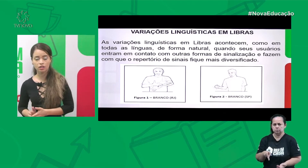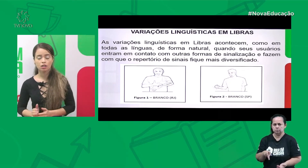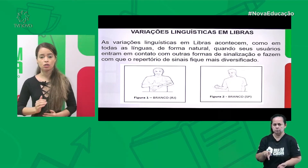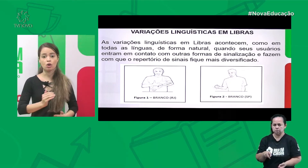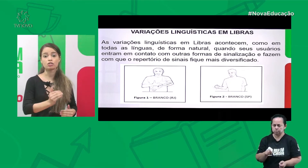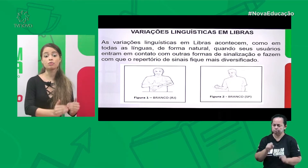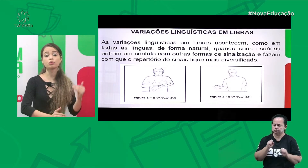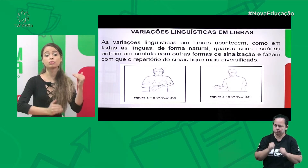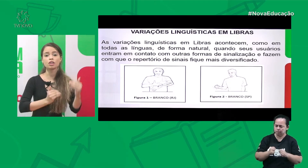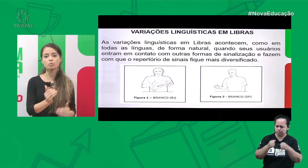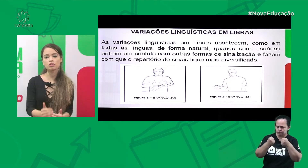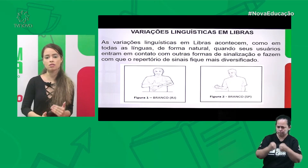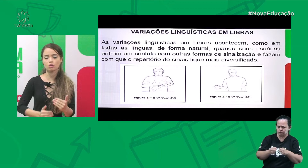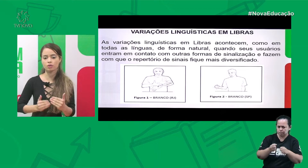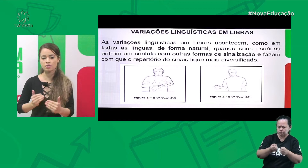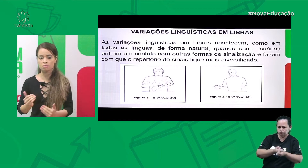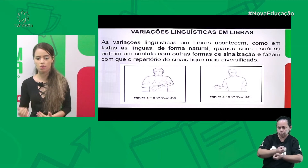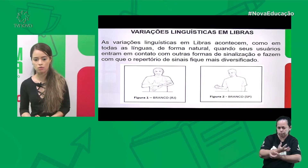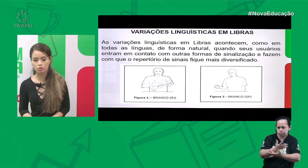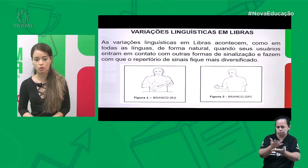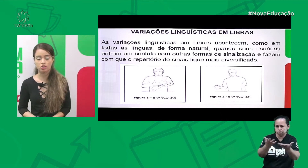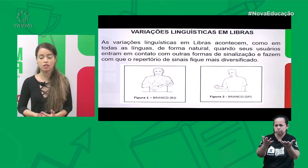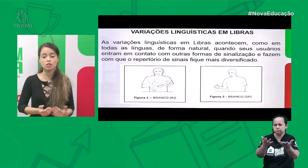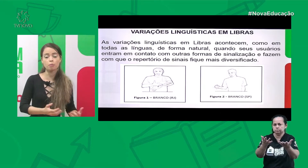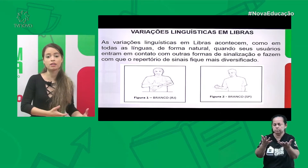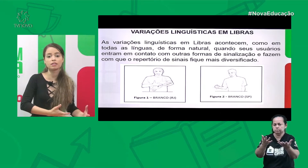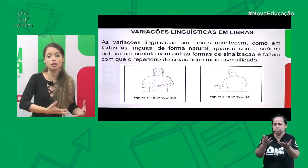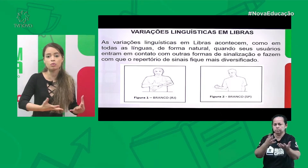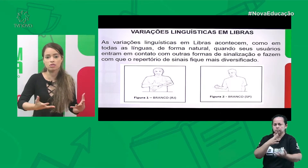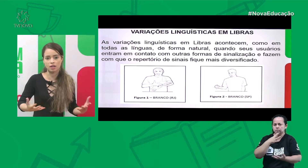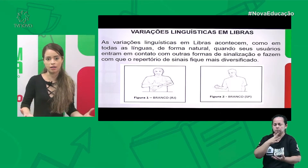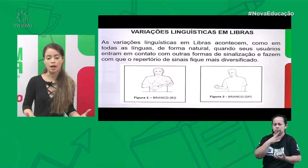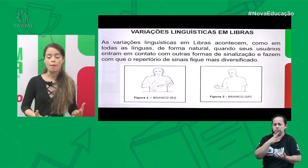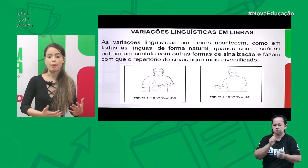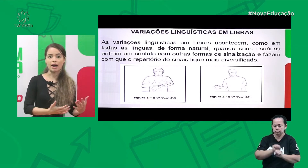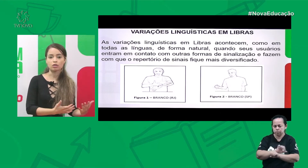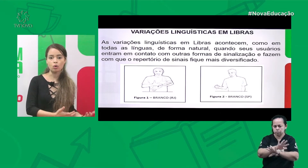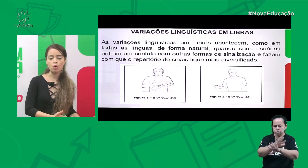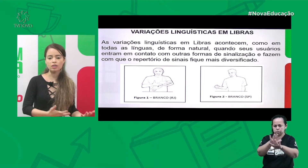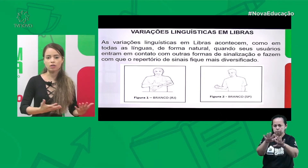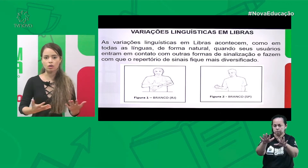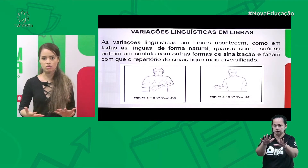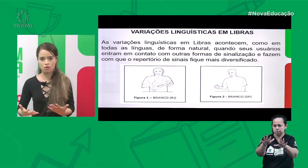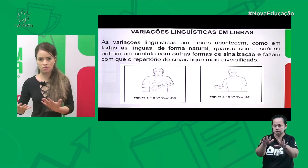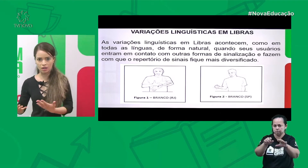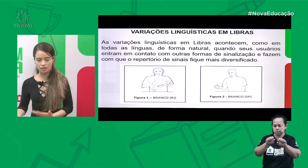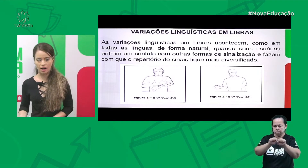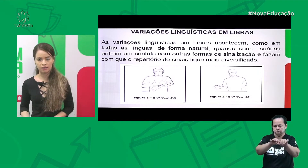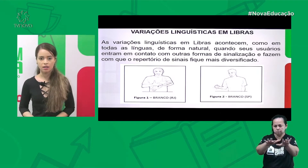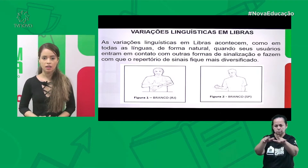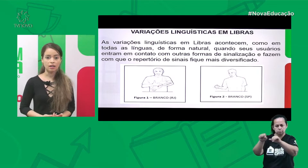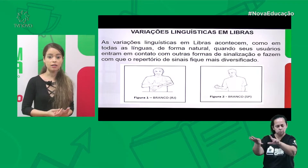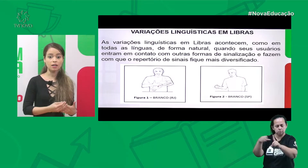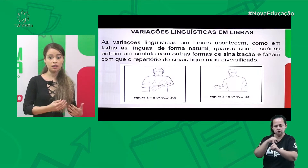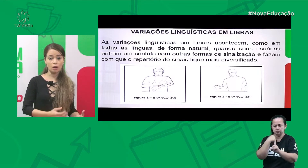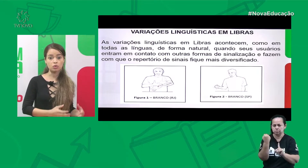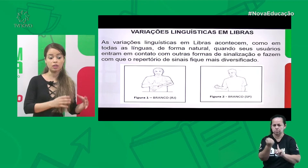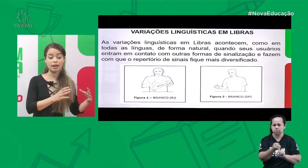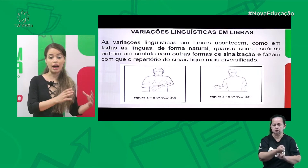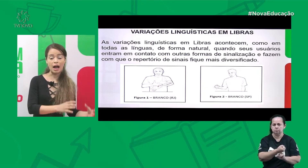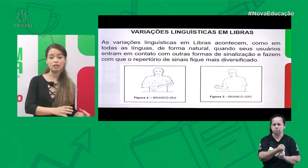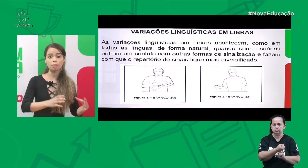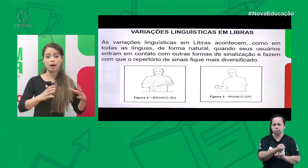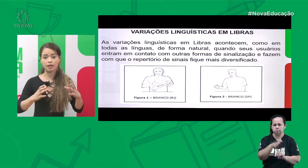possibilidades de nós difundirmos esse conhecimento, de nós expandirmos ele para toda a nossa sociedade e entendermos